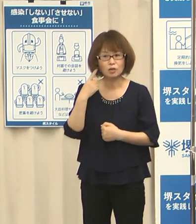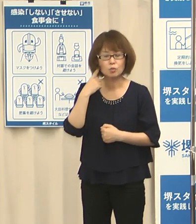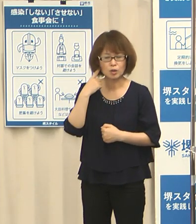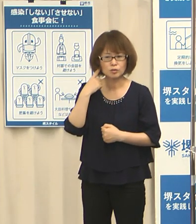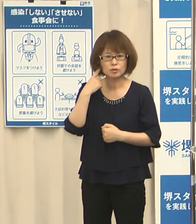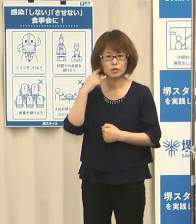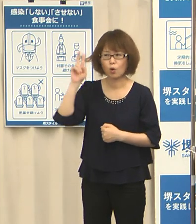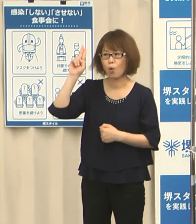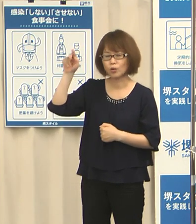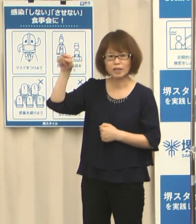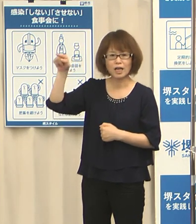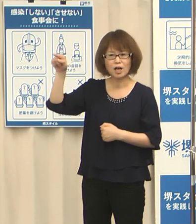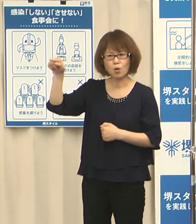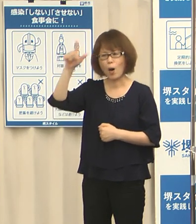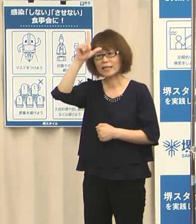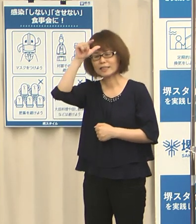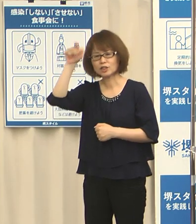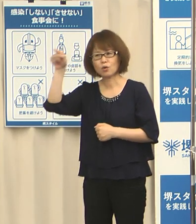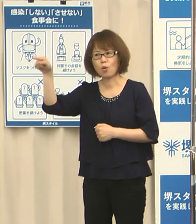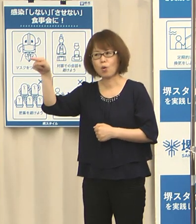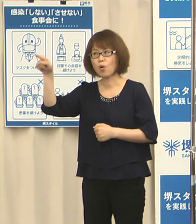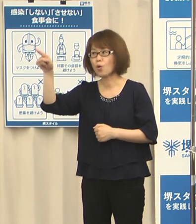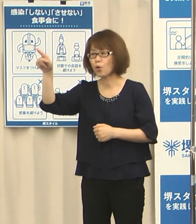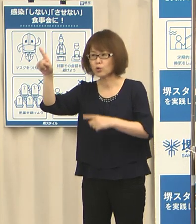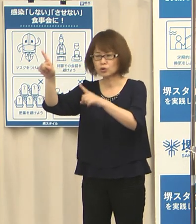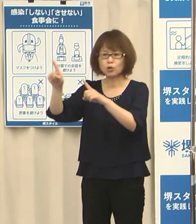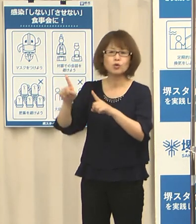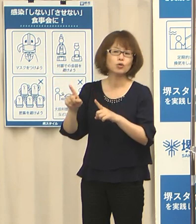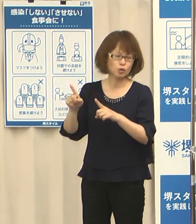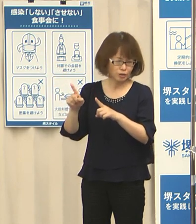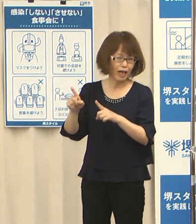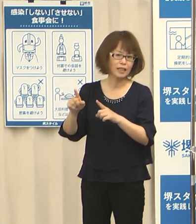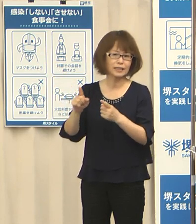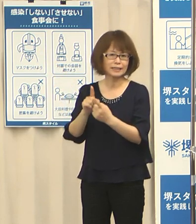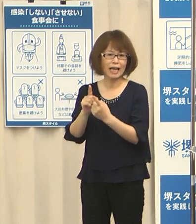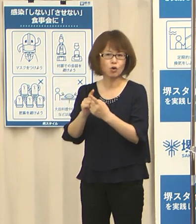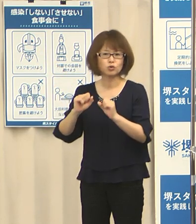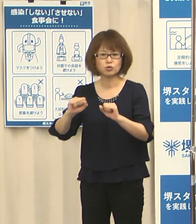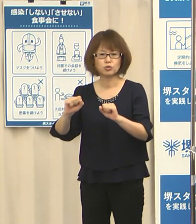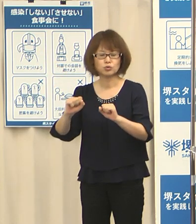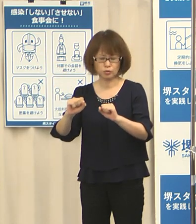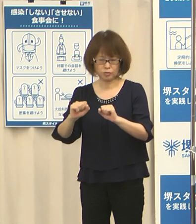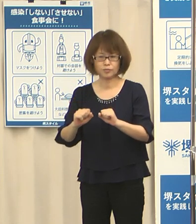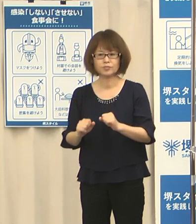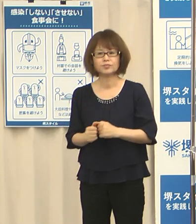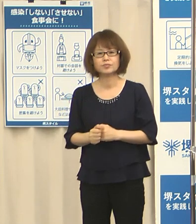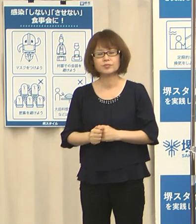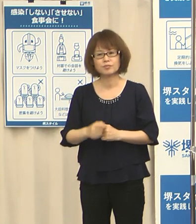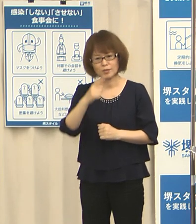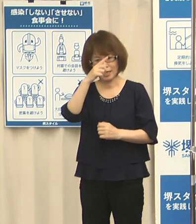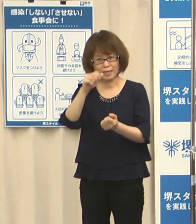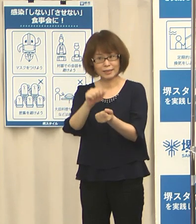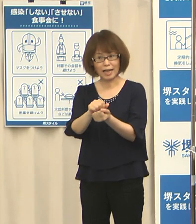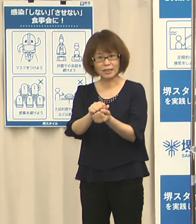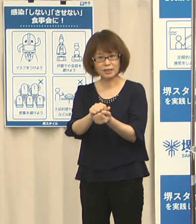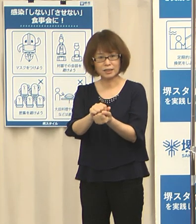色点灯してますから、大阪モデルの状況によって対応していく。で、まあ、堺シグナルについては、例えば今